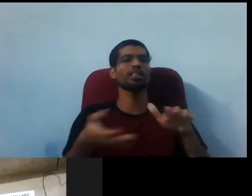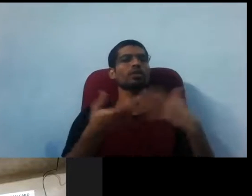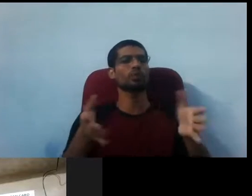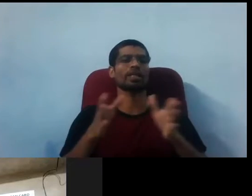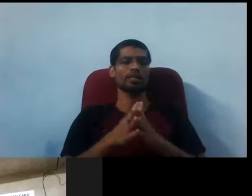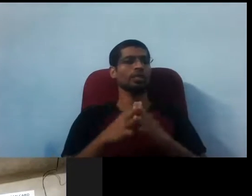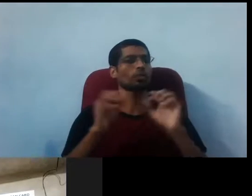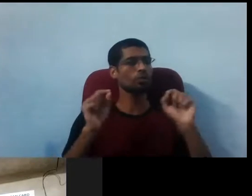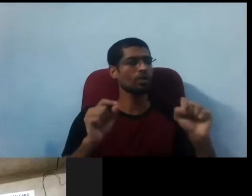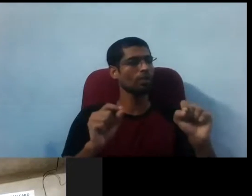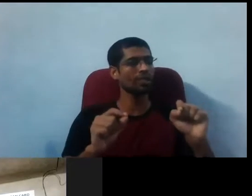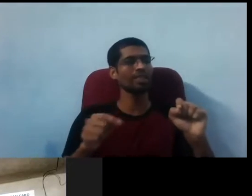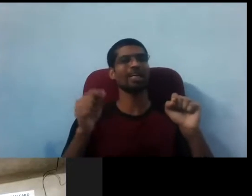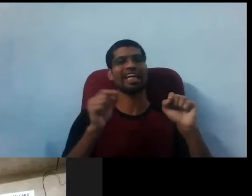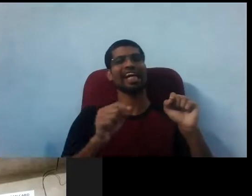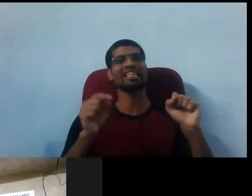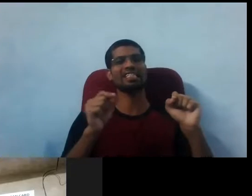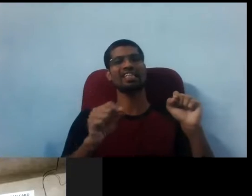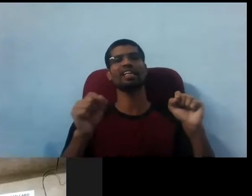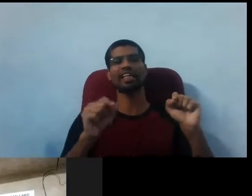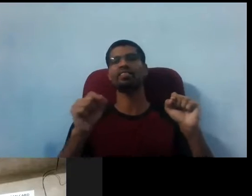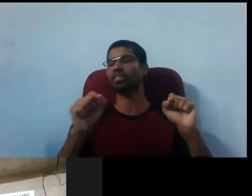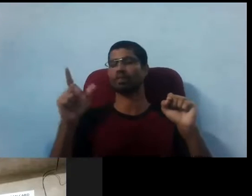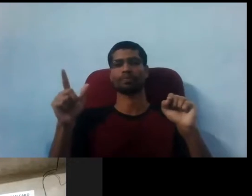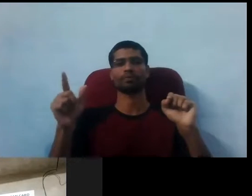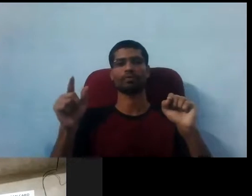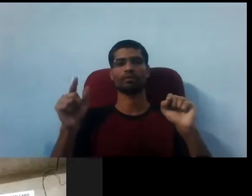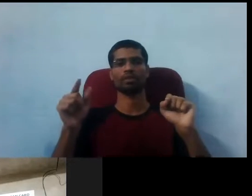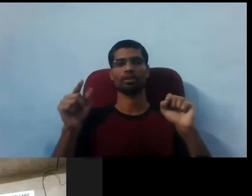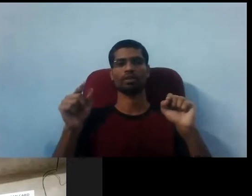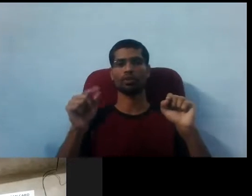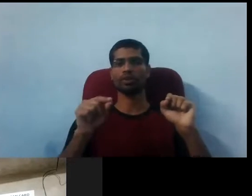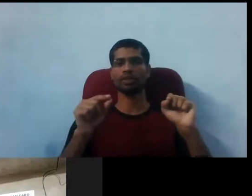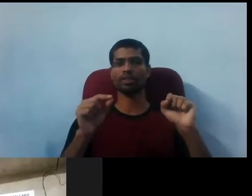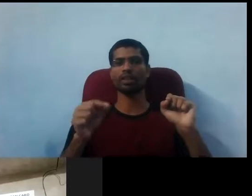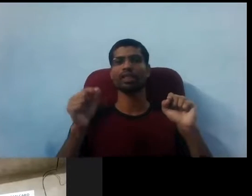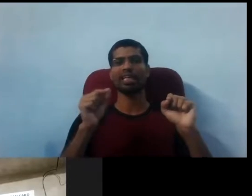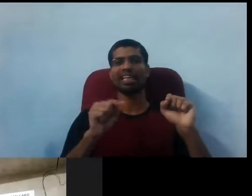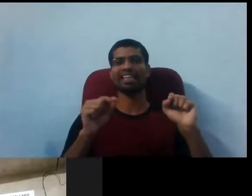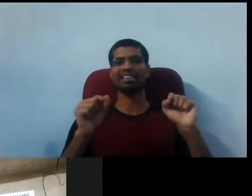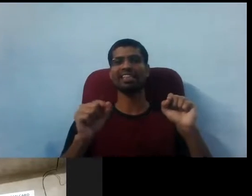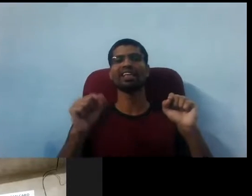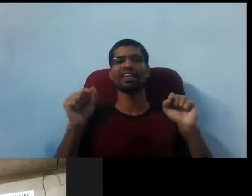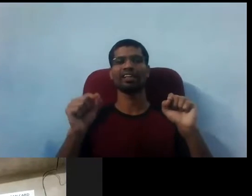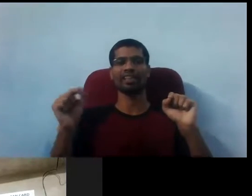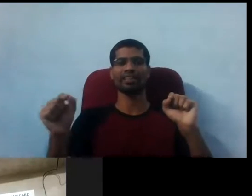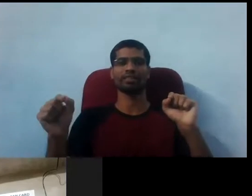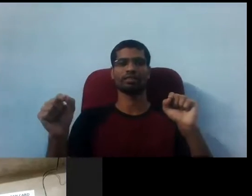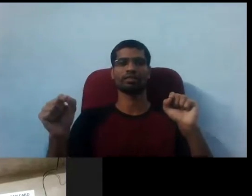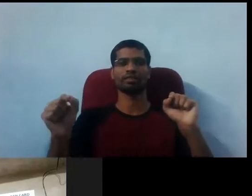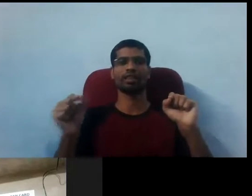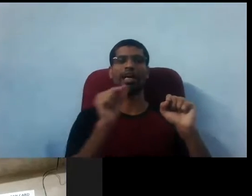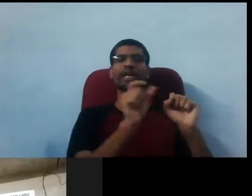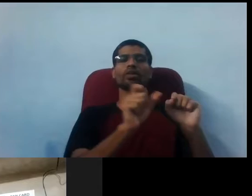रंग देना चाहते हैं उस प्रकार देते हैं, उसको हम लोग कहते हैं कैल्सिनेशन, उसको हम लोग कहते हैं